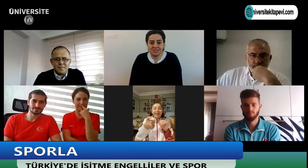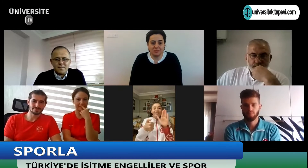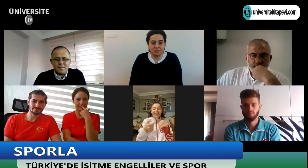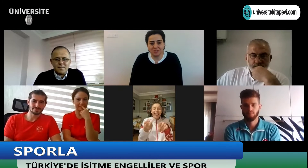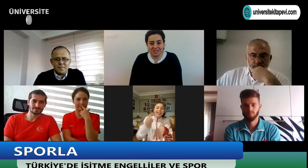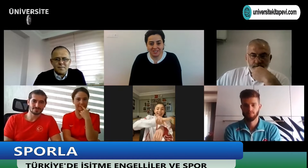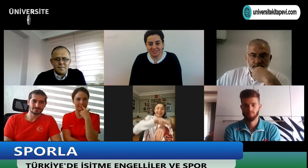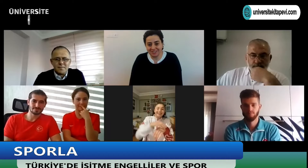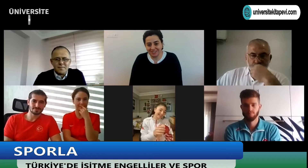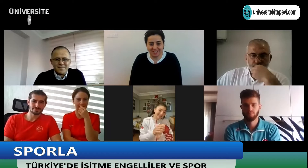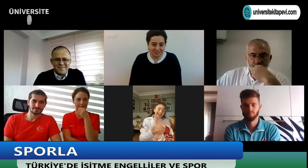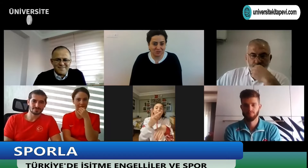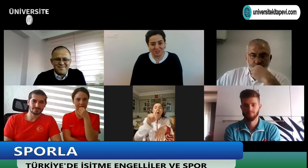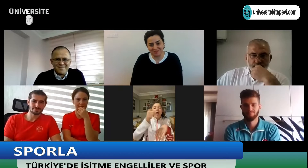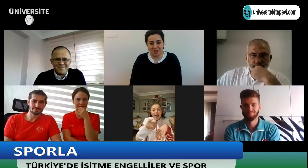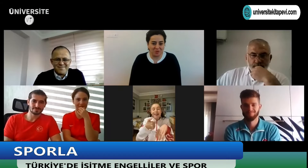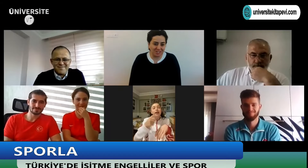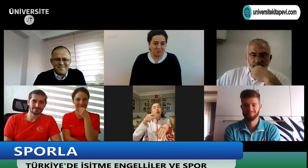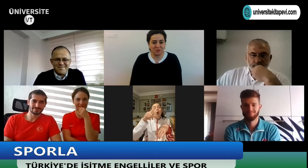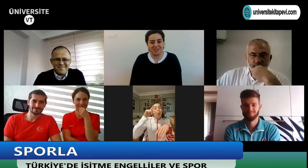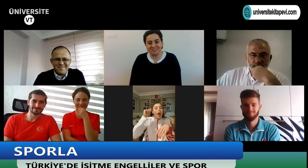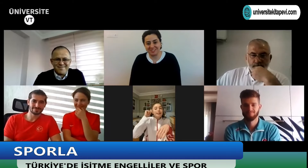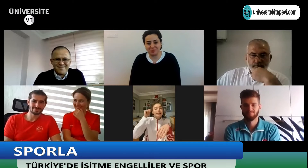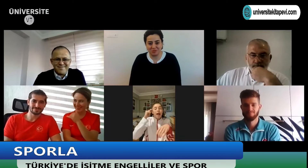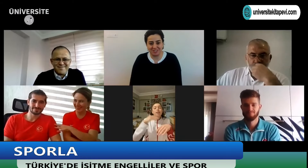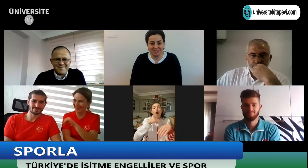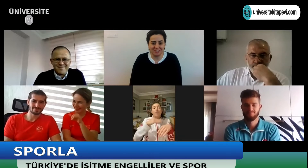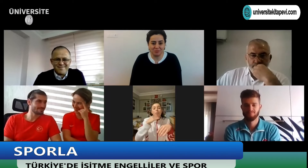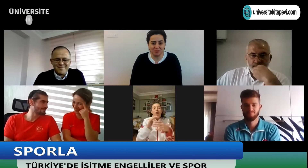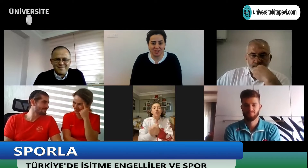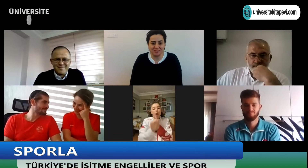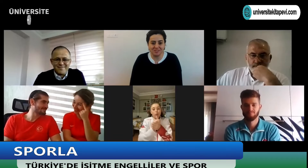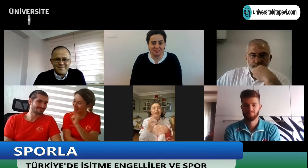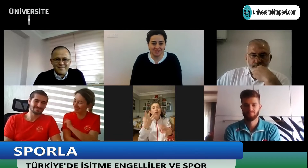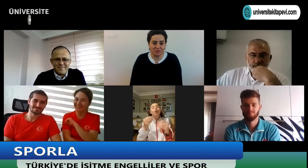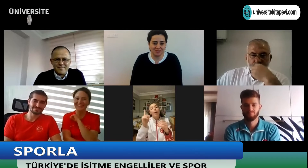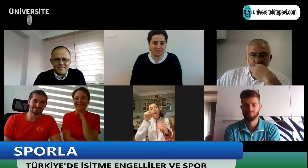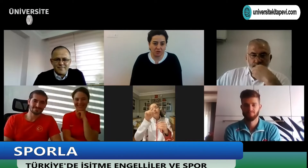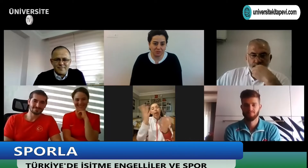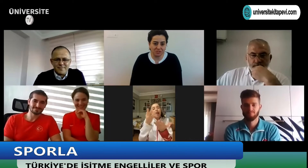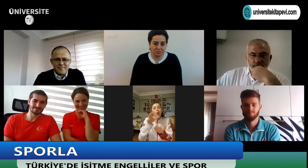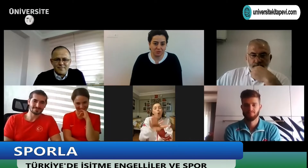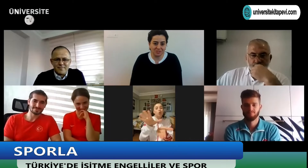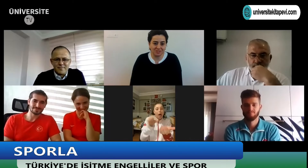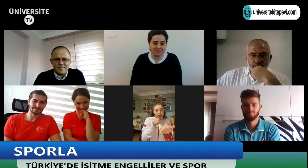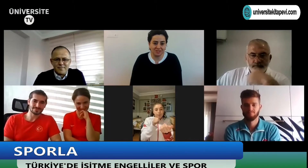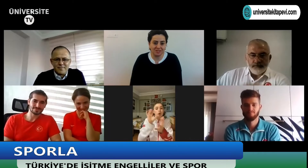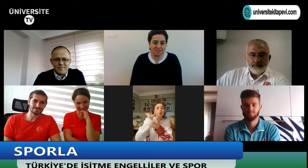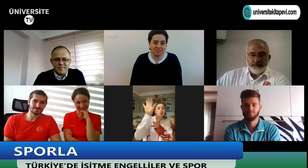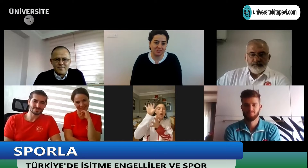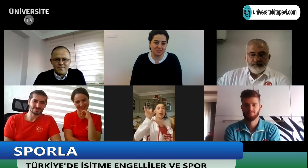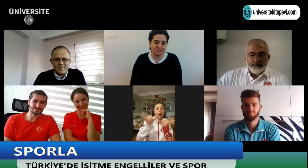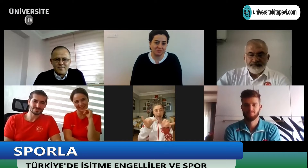Tam hatırlayamıyorum bu tarihleri, yanlış söyledim galiba, 2016 ve 2017. 2016'da Yunanistan Avrupa